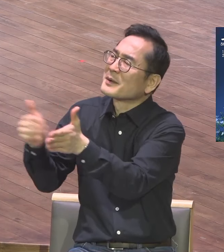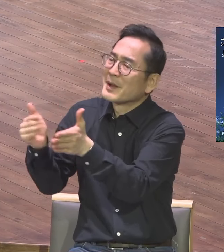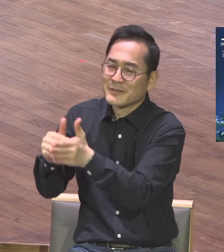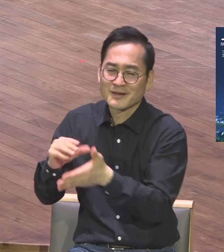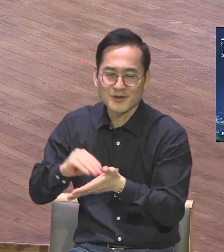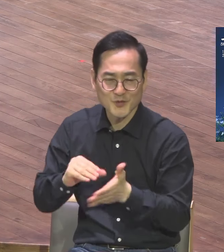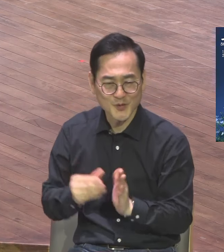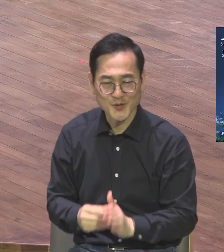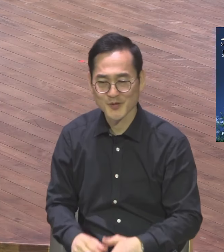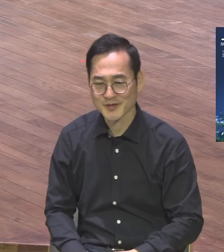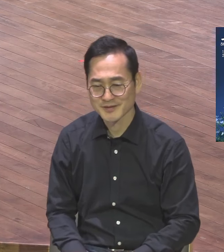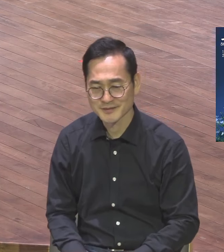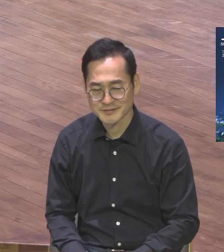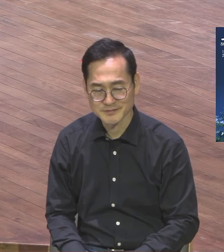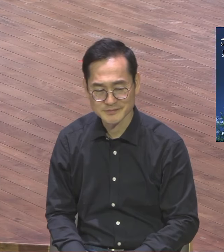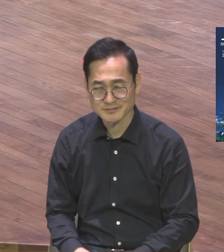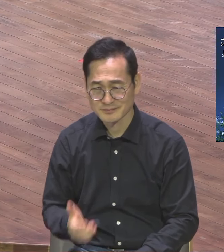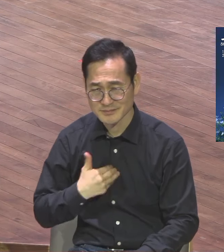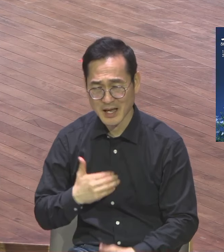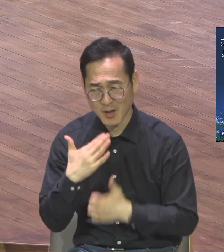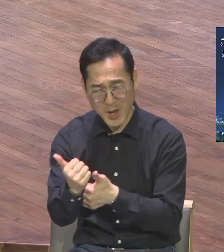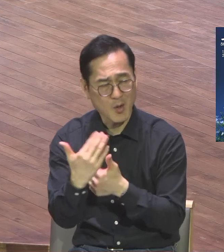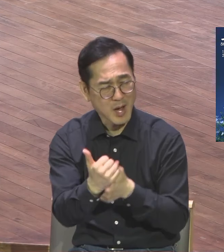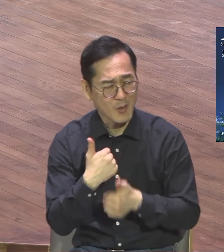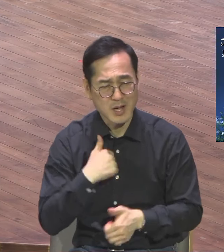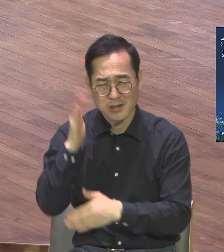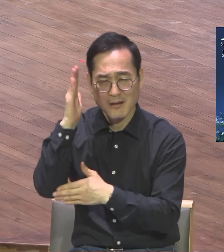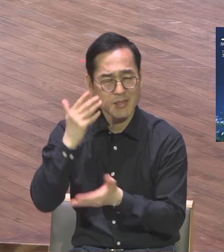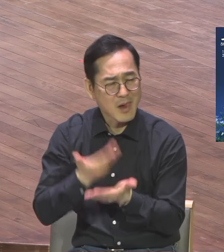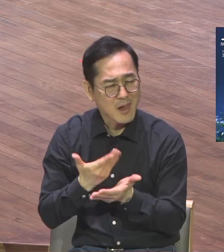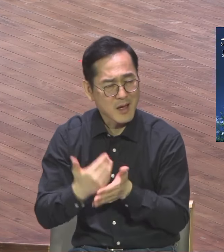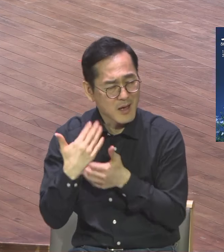강의 가는 게 귀찮아. 막 오라는데 너무 많아. 안 가.